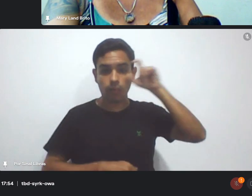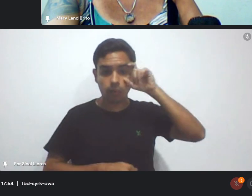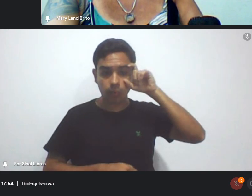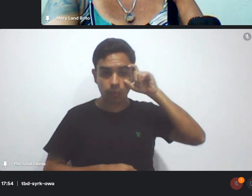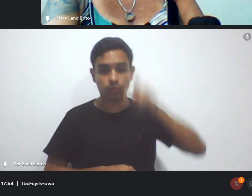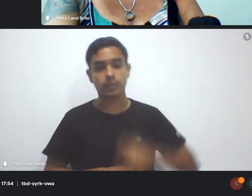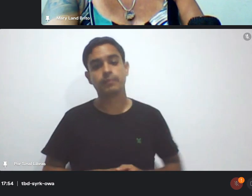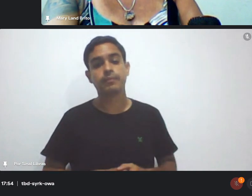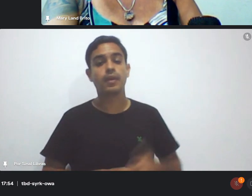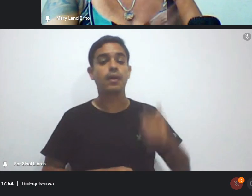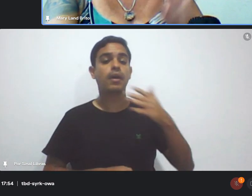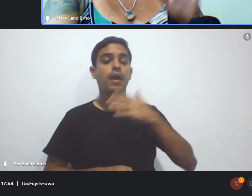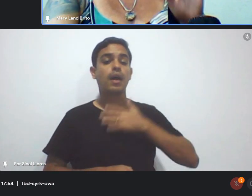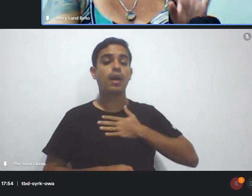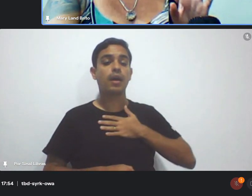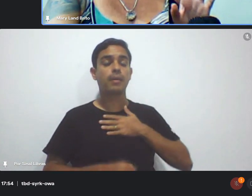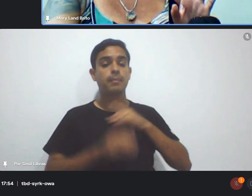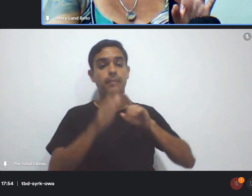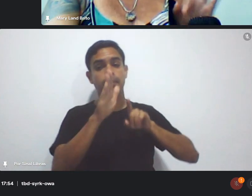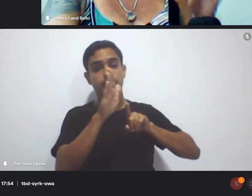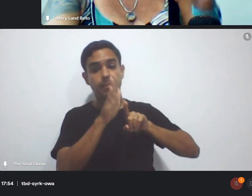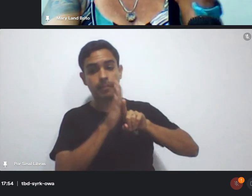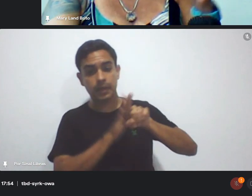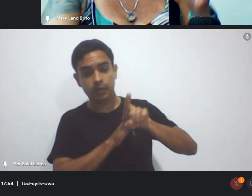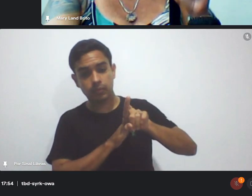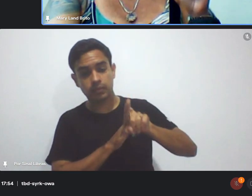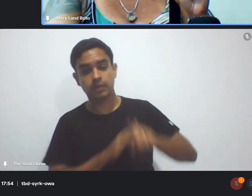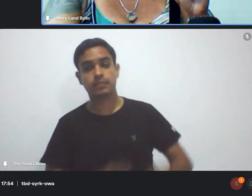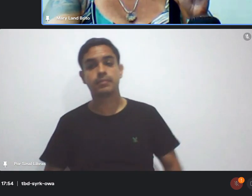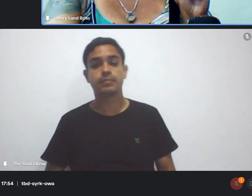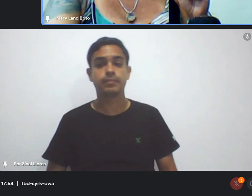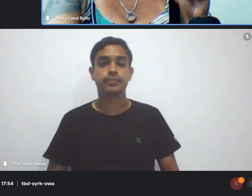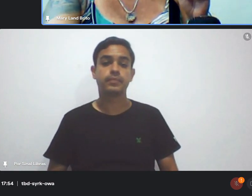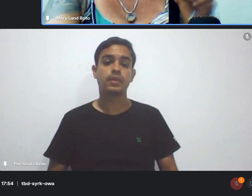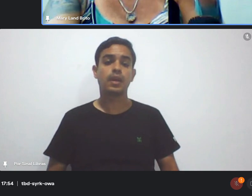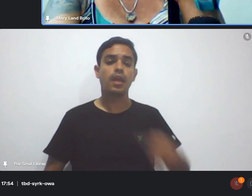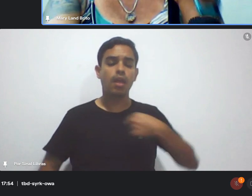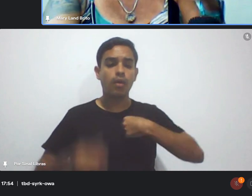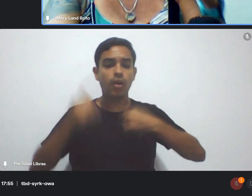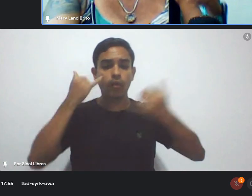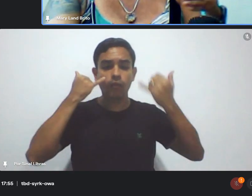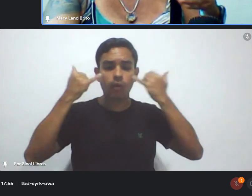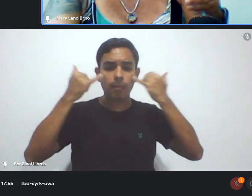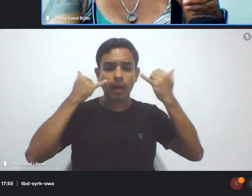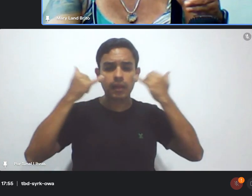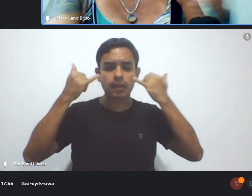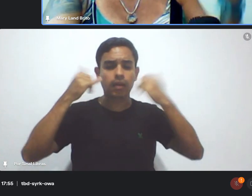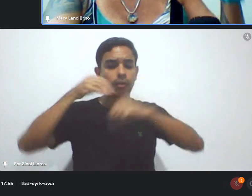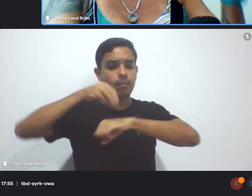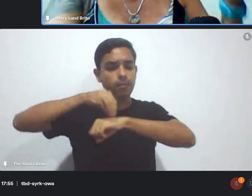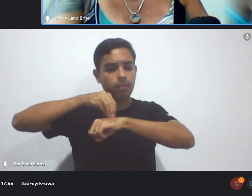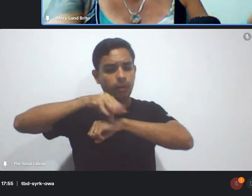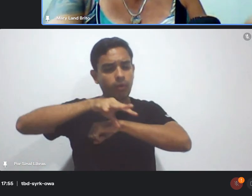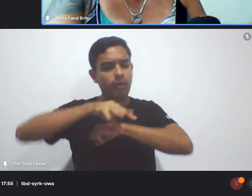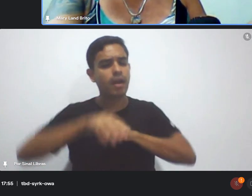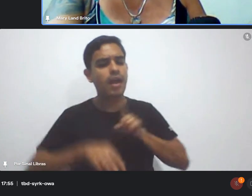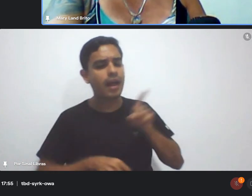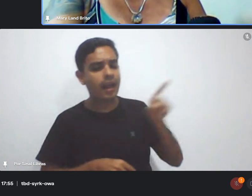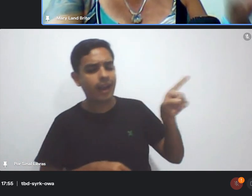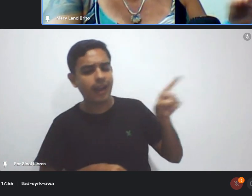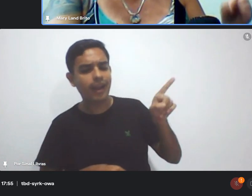minha pergunta Só um minutinho, Ayrton, eu gostaria de dar uma informação, que a Ayrton está muito bem, obrigada. Ele está numa